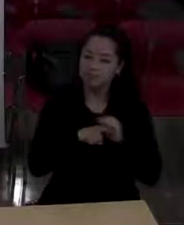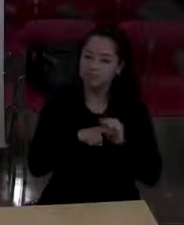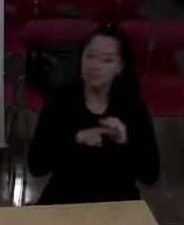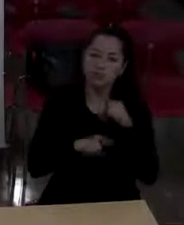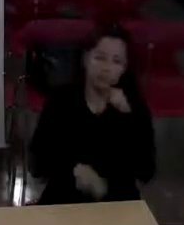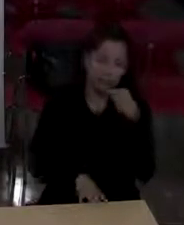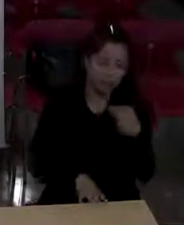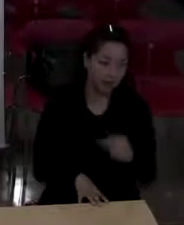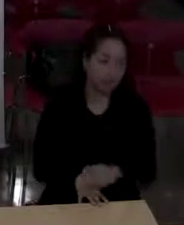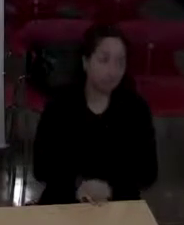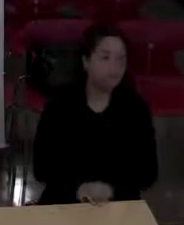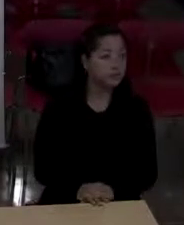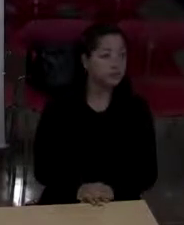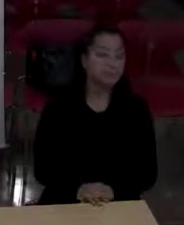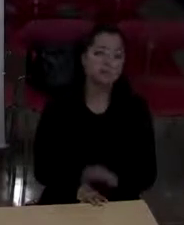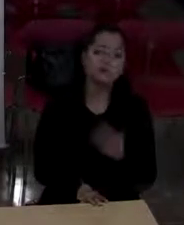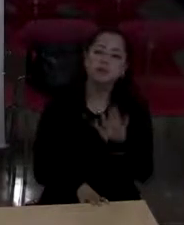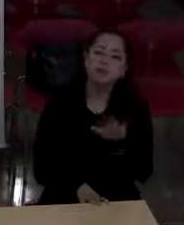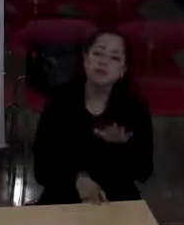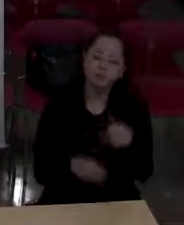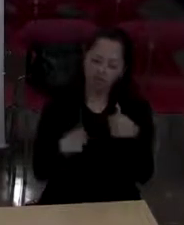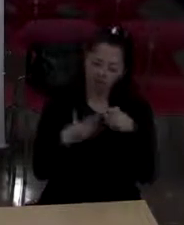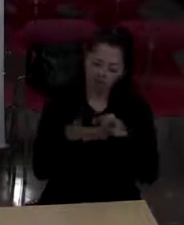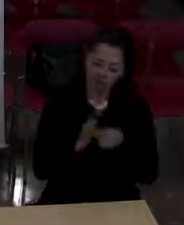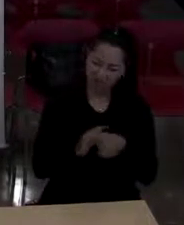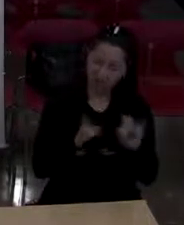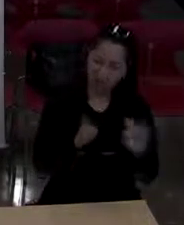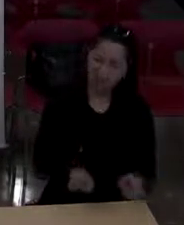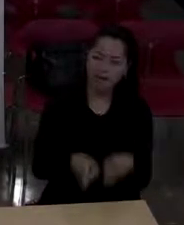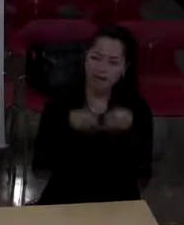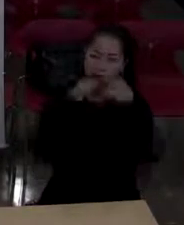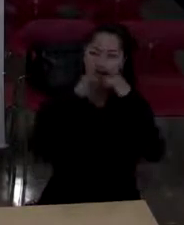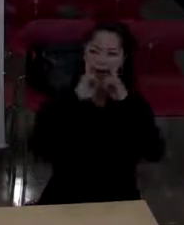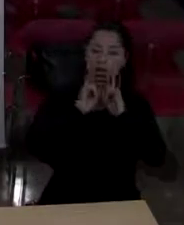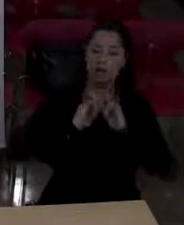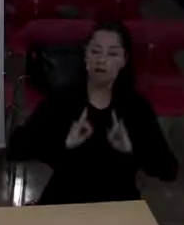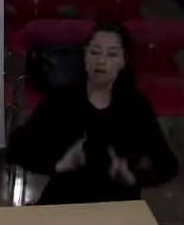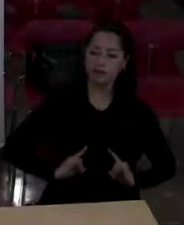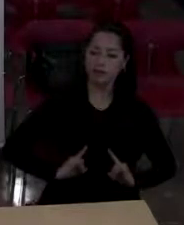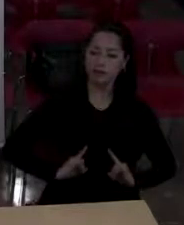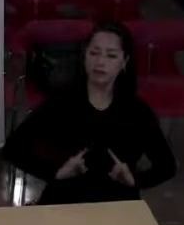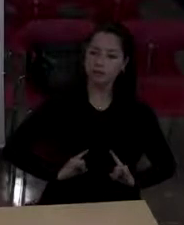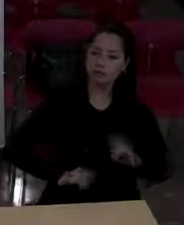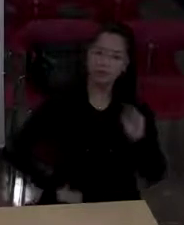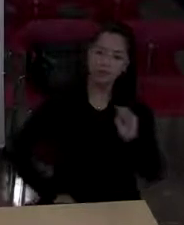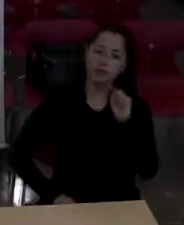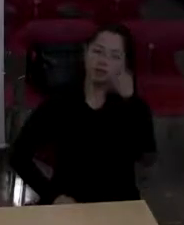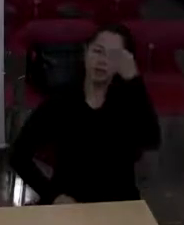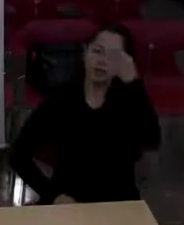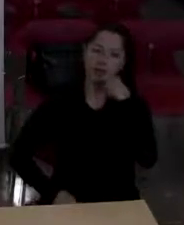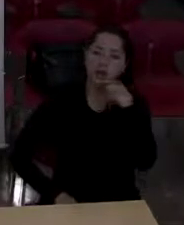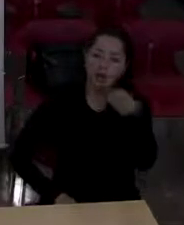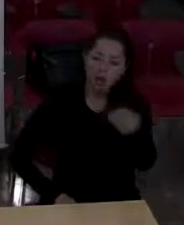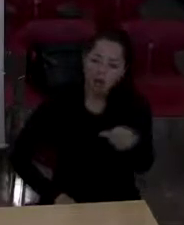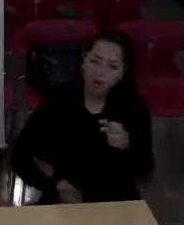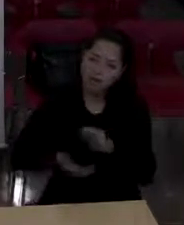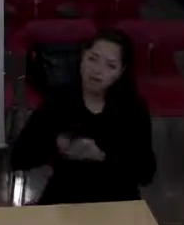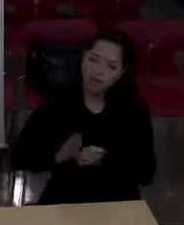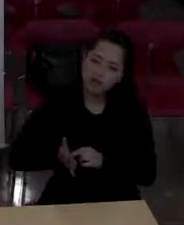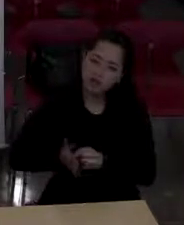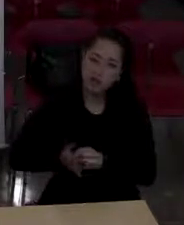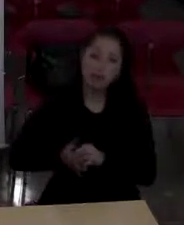primera infancia va más allá de aprender palabras, implica es construir significados de la cultura en la que se vive, aprender los modos como las personas